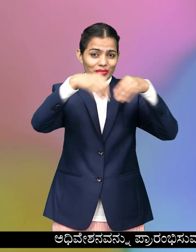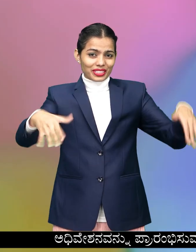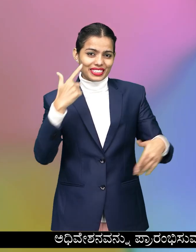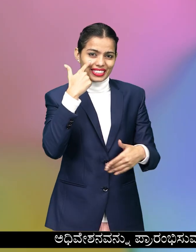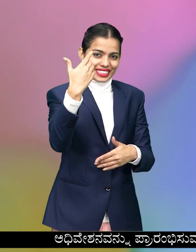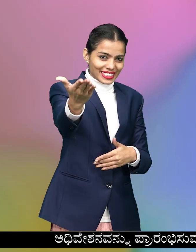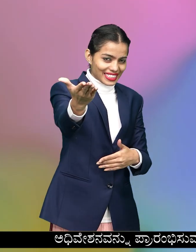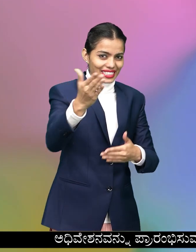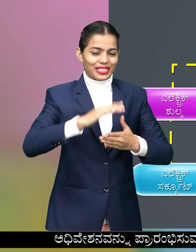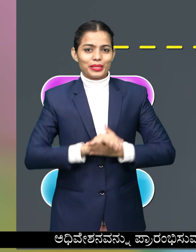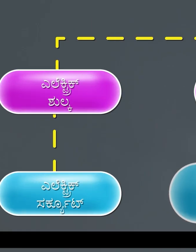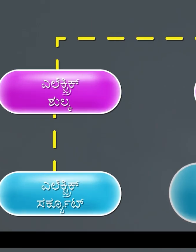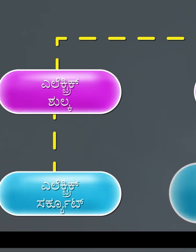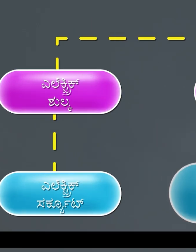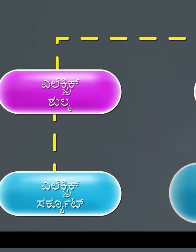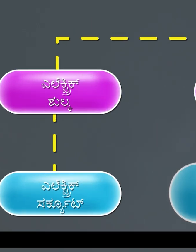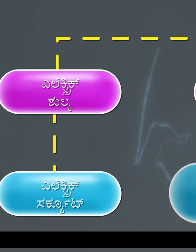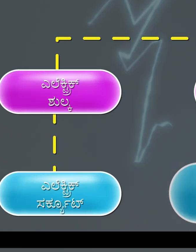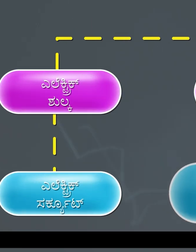ನಕ್ಷೆಯನ್ನು ನೋಡೋಣ.